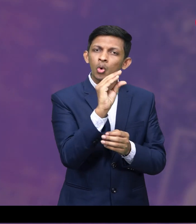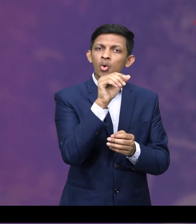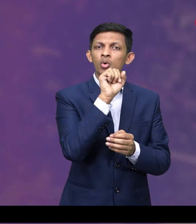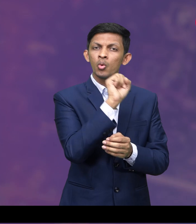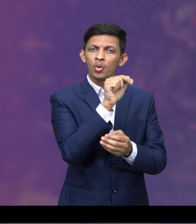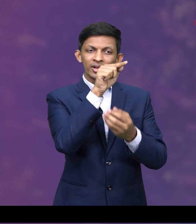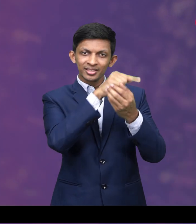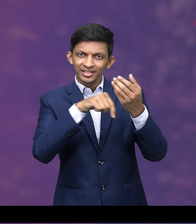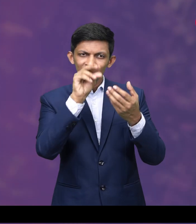ఉంటాయి.